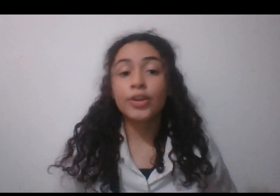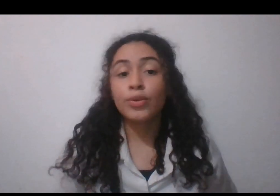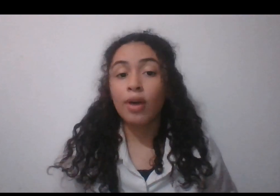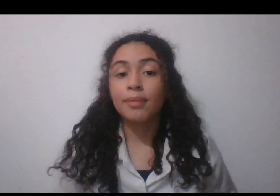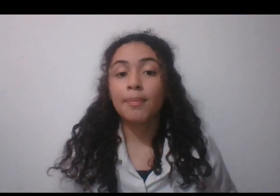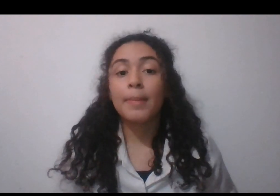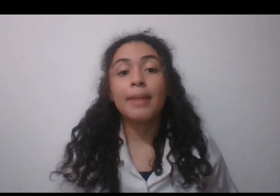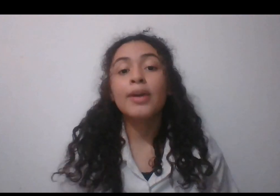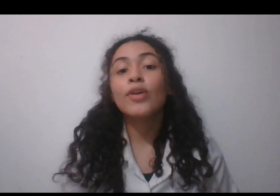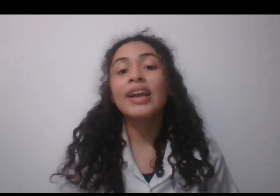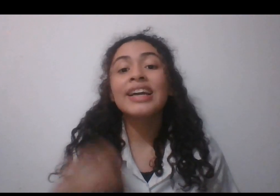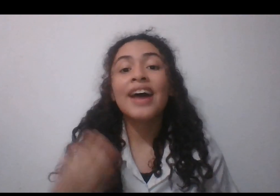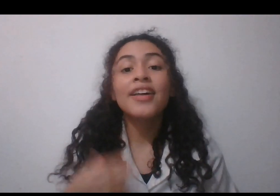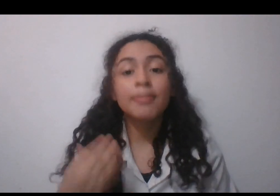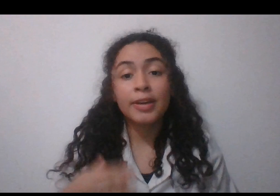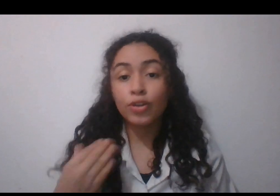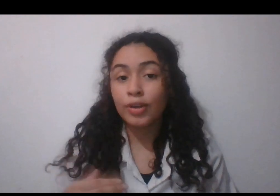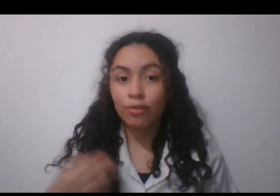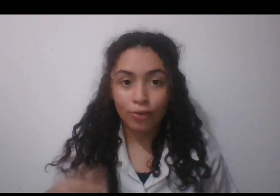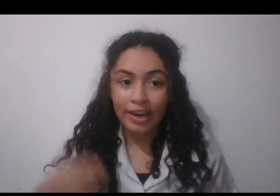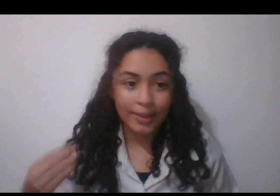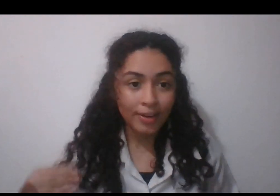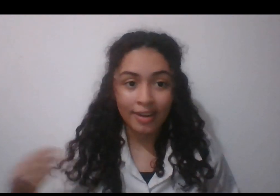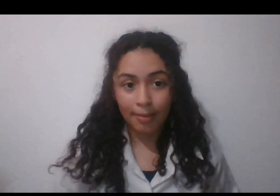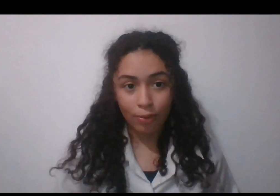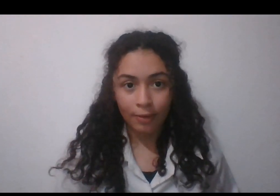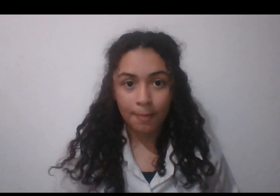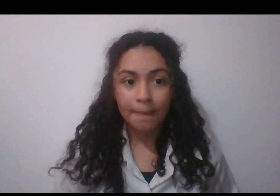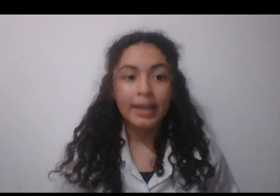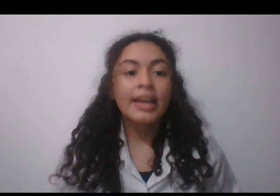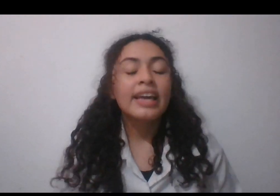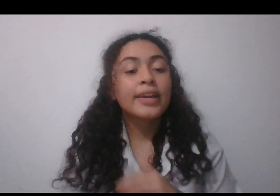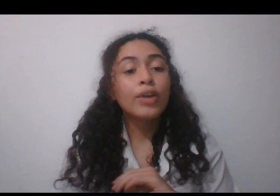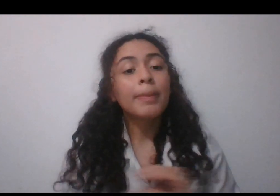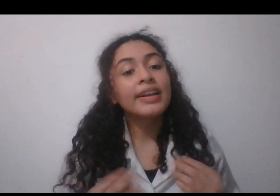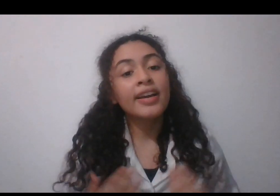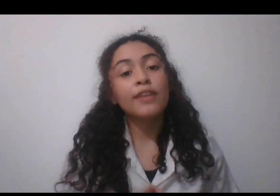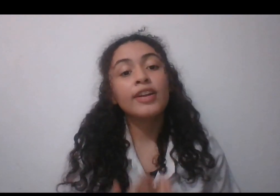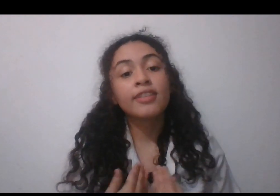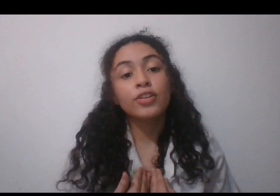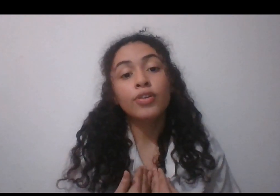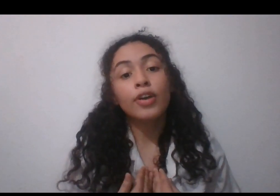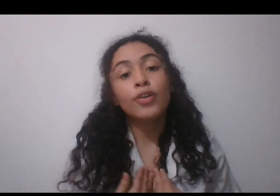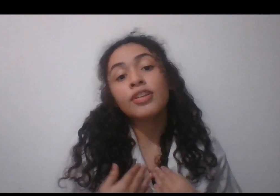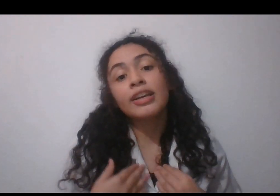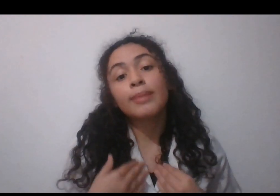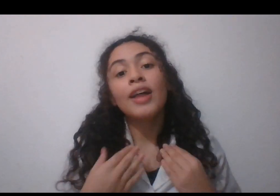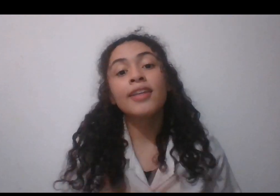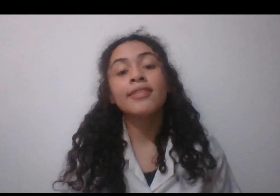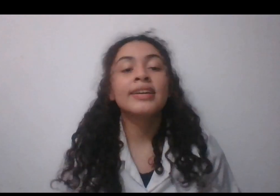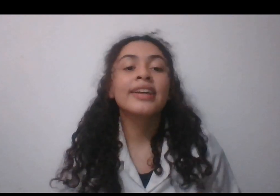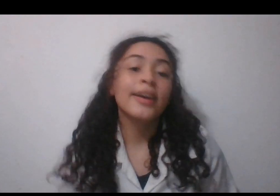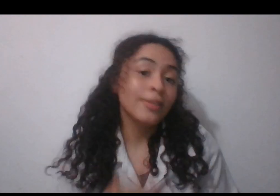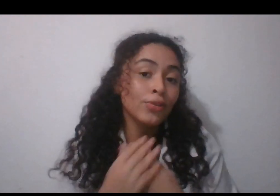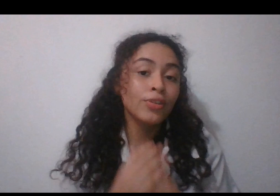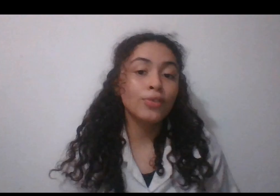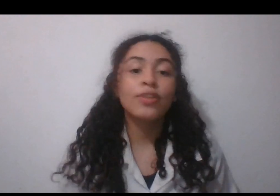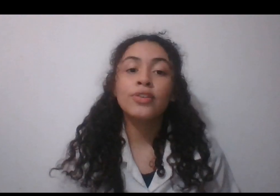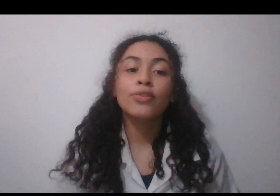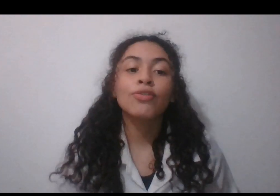continúa para mejorar cada aspecto de nuestro querido El Salvador. Y en una pequeña reflexión nos detenemos a decir que estos 200 años son